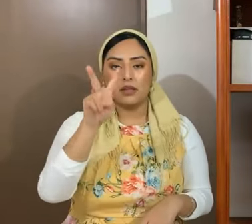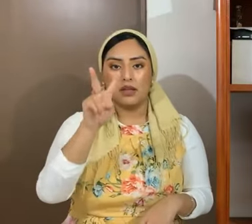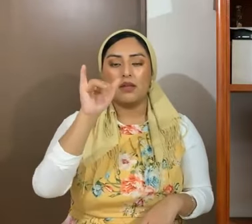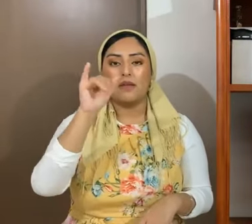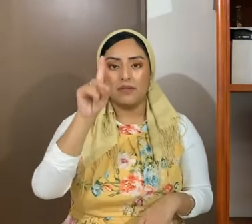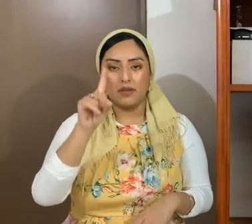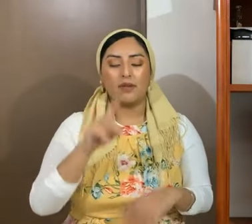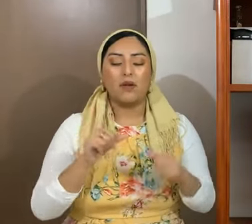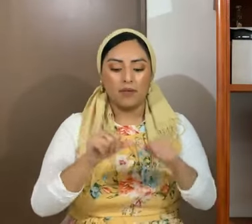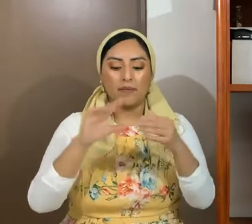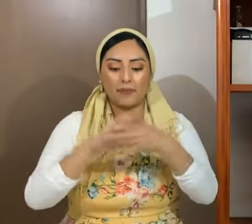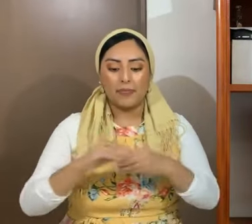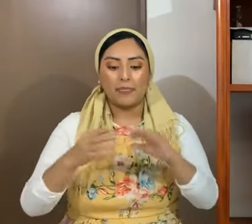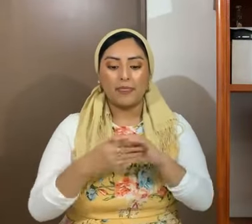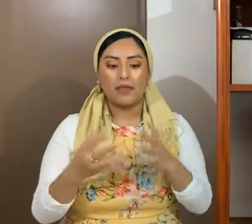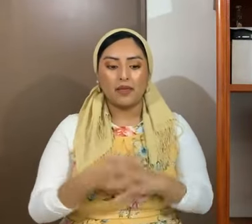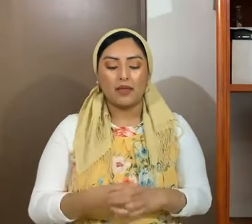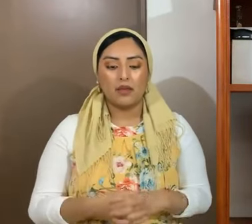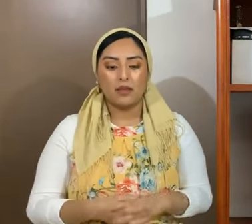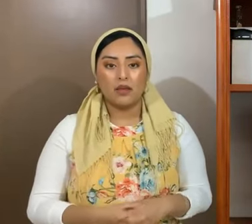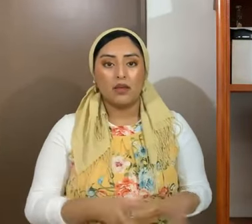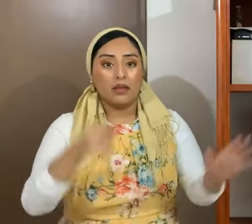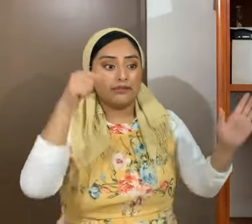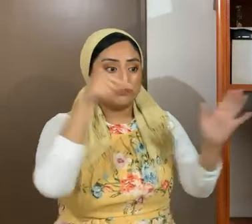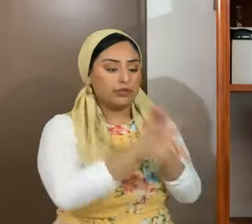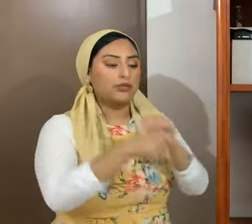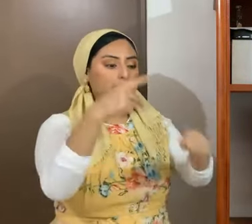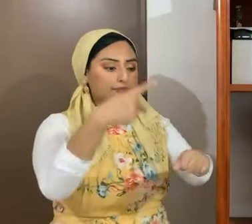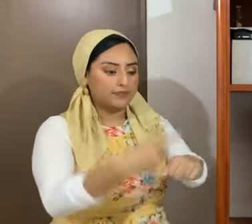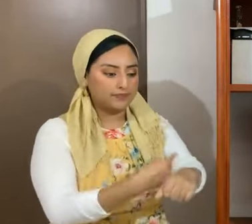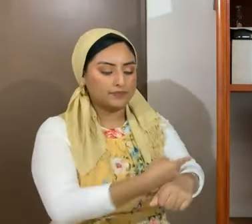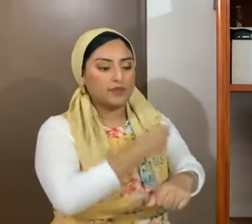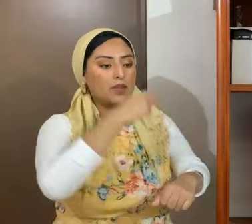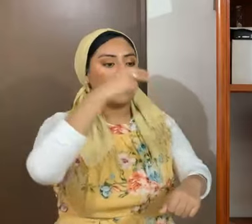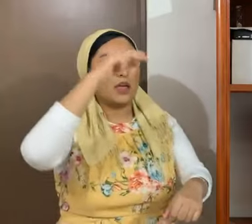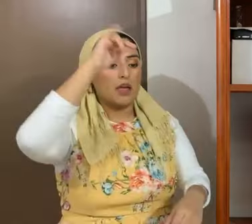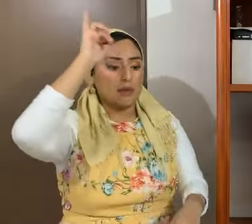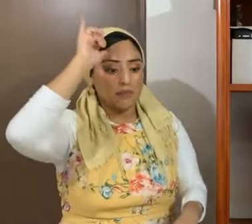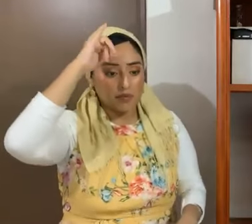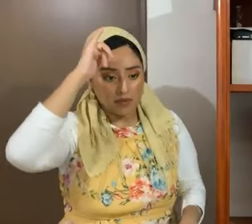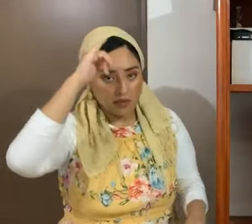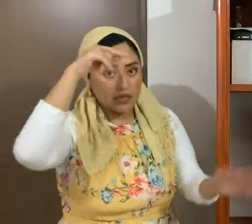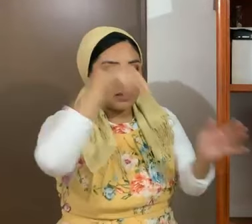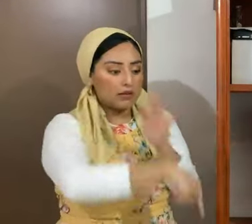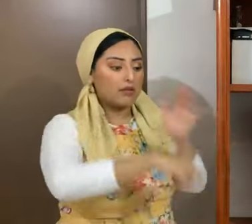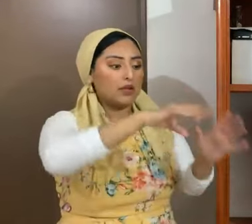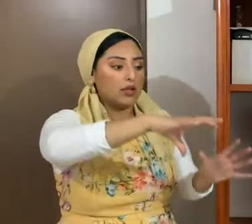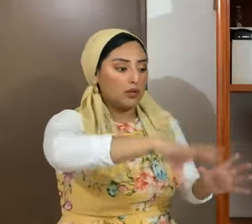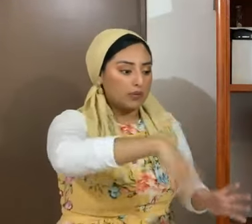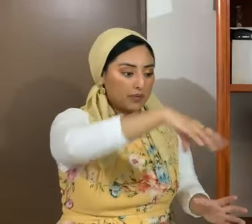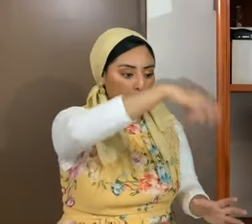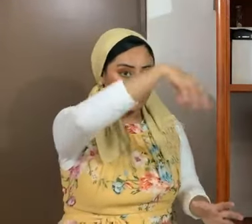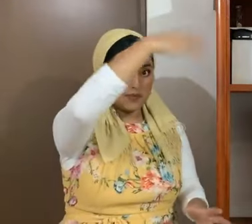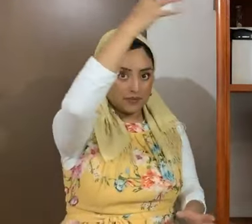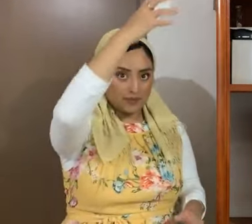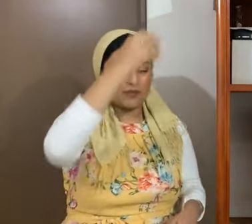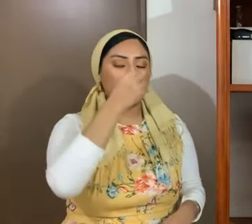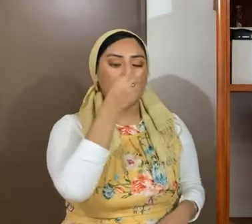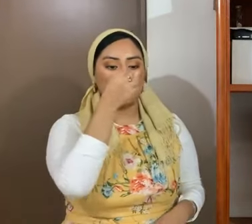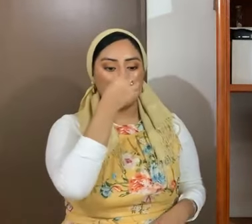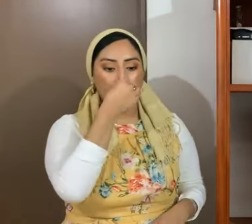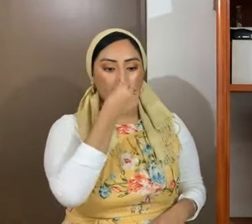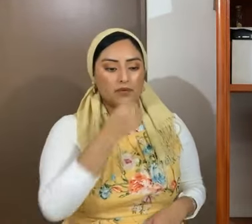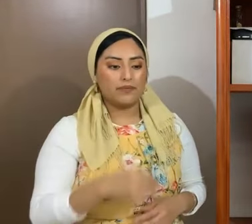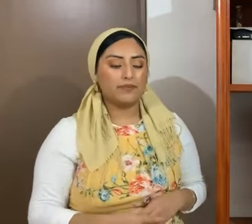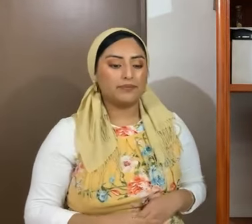continuar. Dice, y matando a Adonías ovejas y vacas y animales gordos, junto a la peña de Zoeled, la cual está cerca de